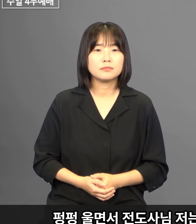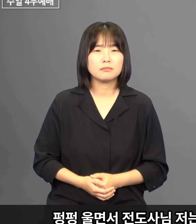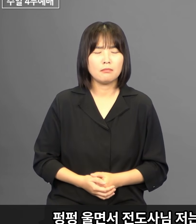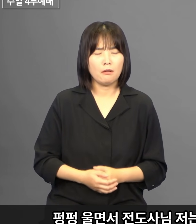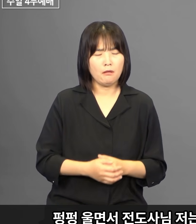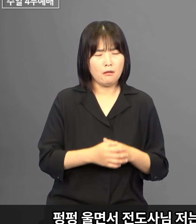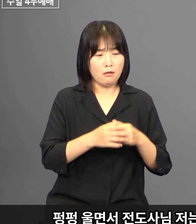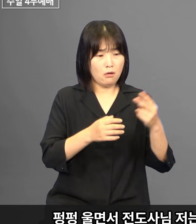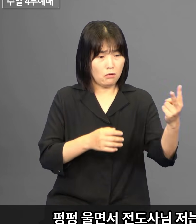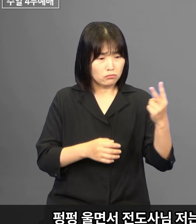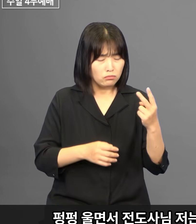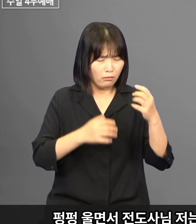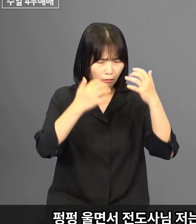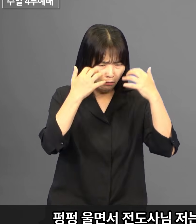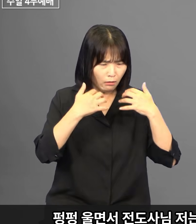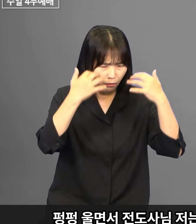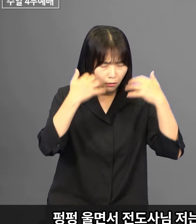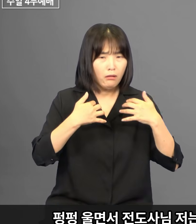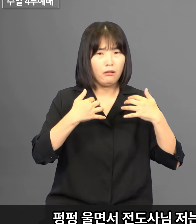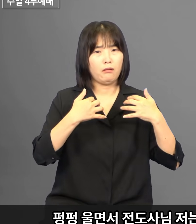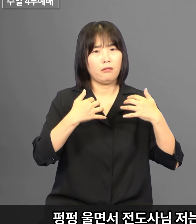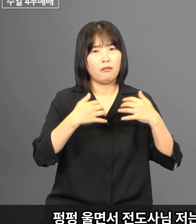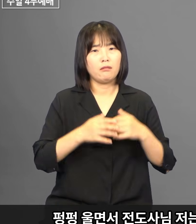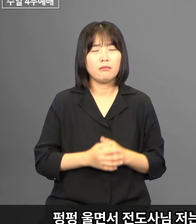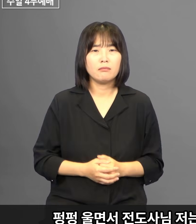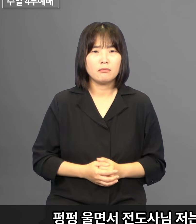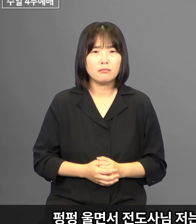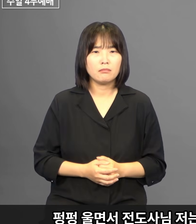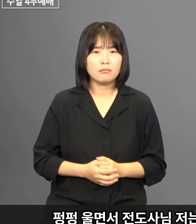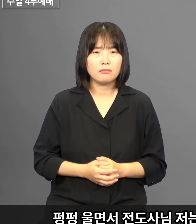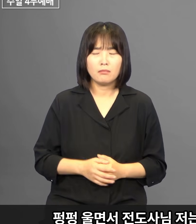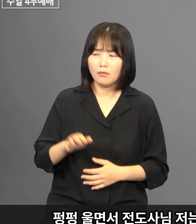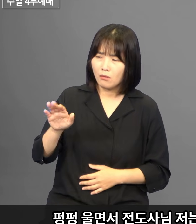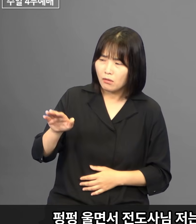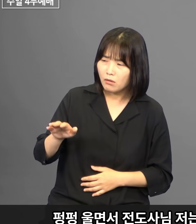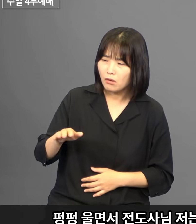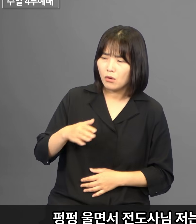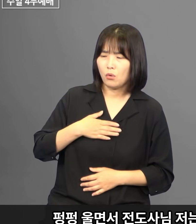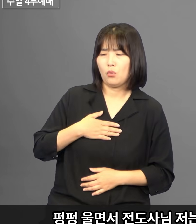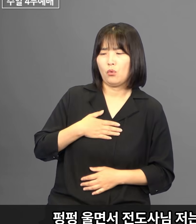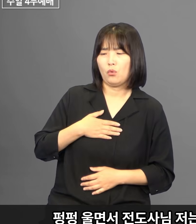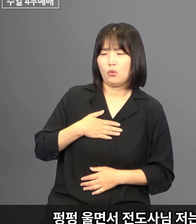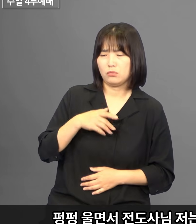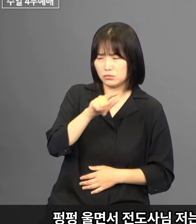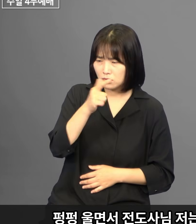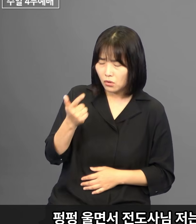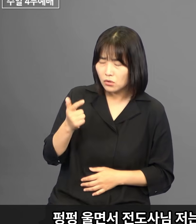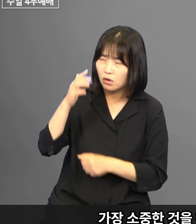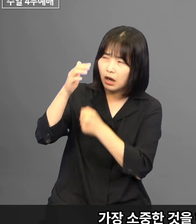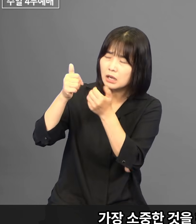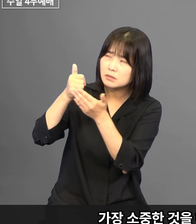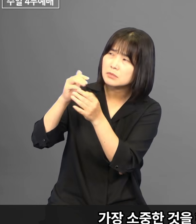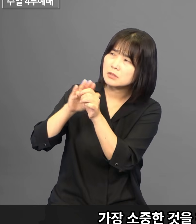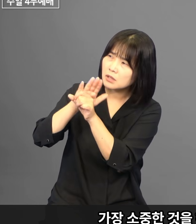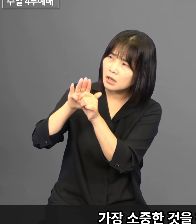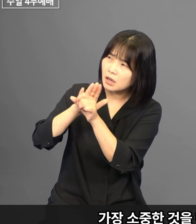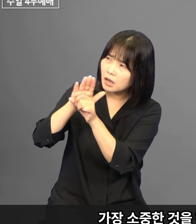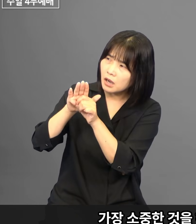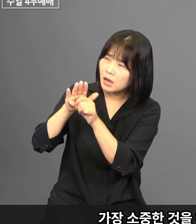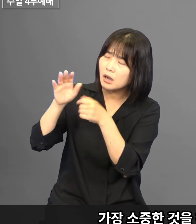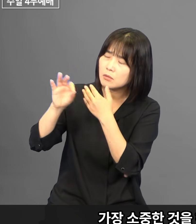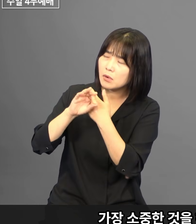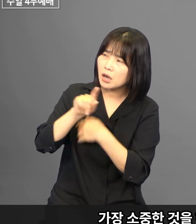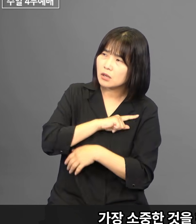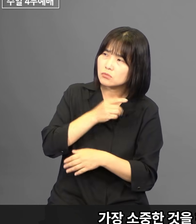펑펑 울면서 전도사님, 저는 오늘 저녁에 하나님을 사랑한다면 가장 소중한